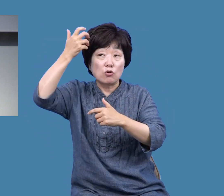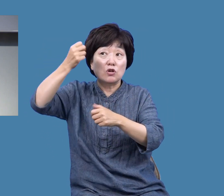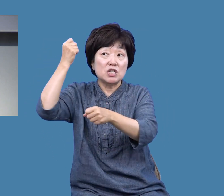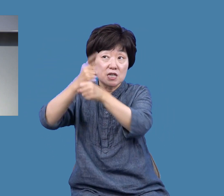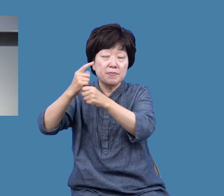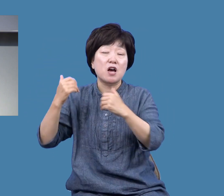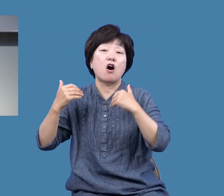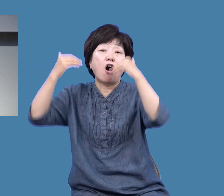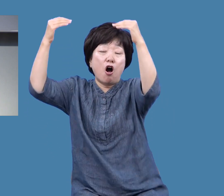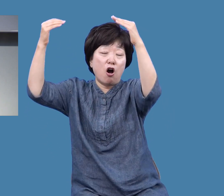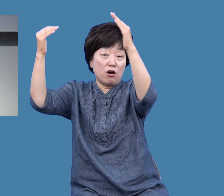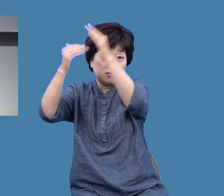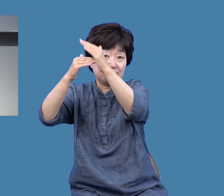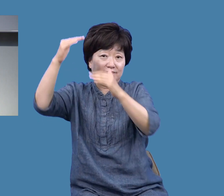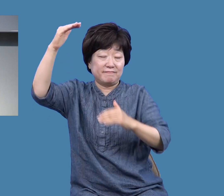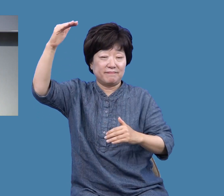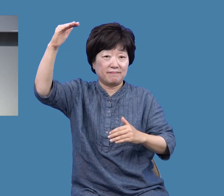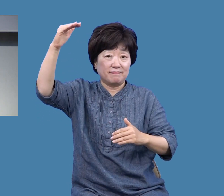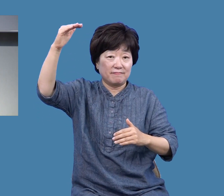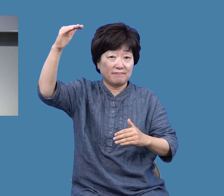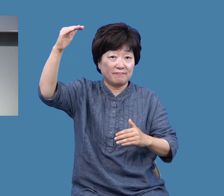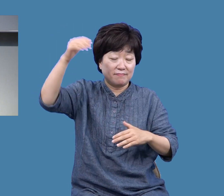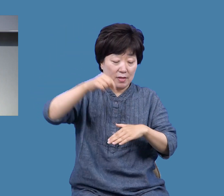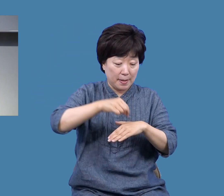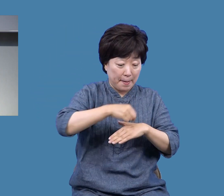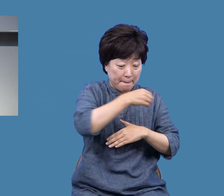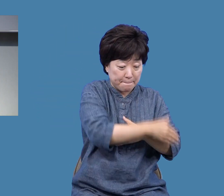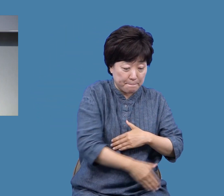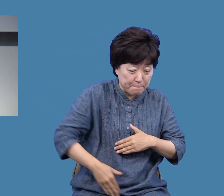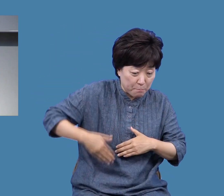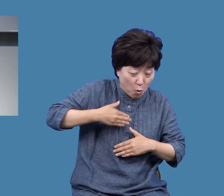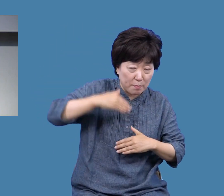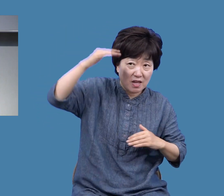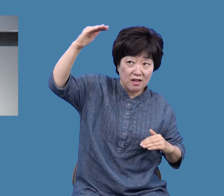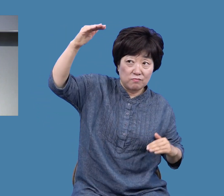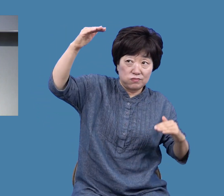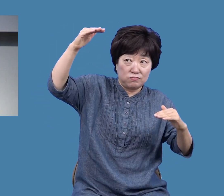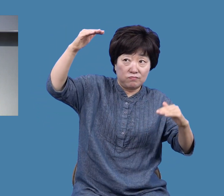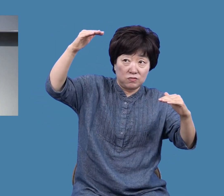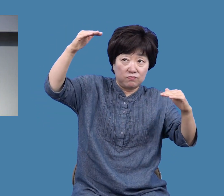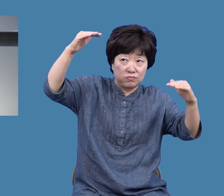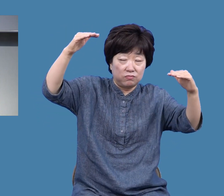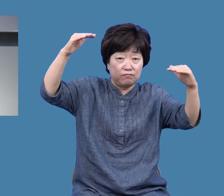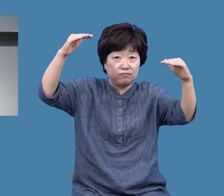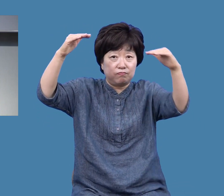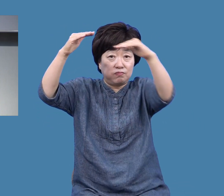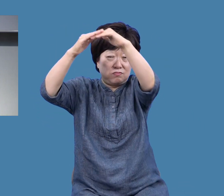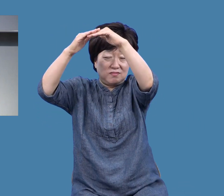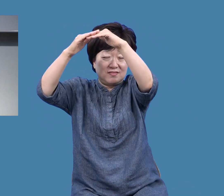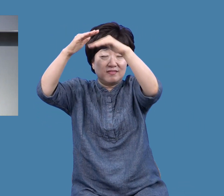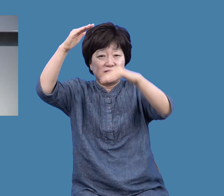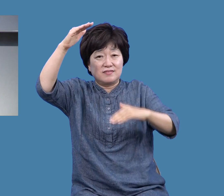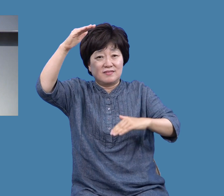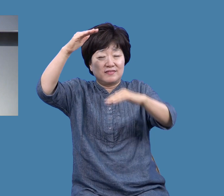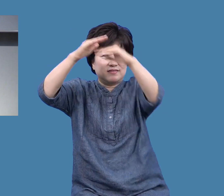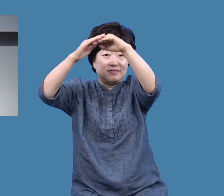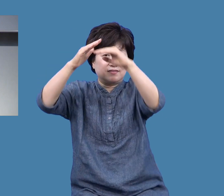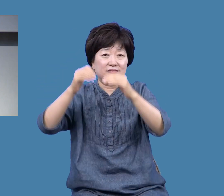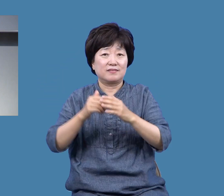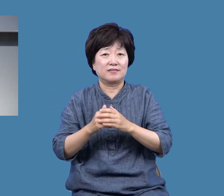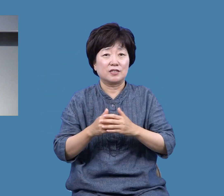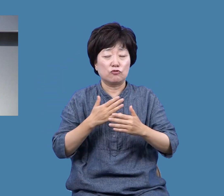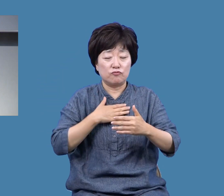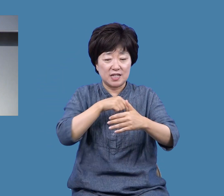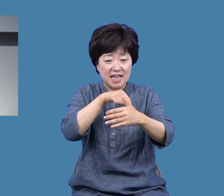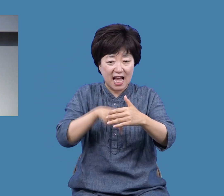성숙해져? 응? 성령님이 미성숙해서 뭐 시간이 지나면서 더 성숙해질 수 있는 게 아니잖아. 우리 안에 거하는 영은